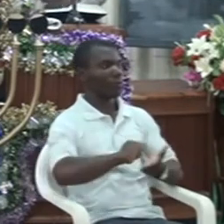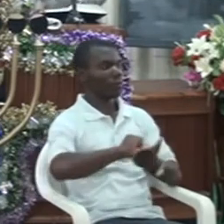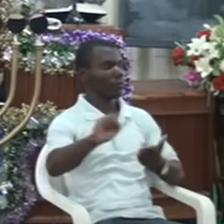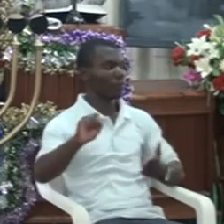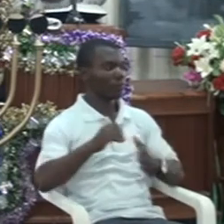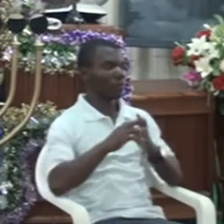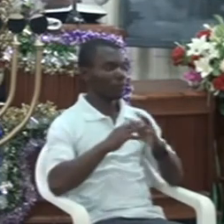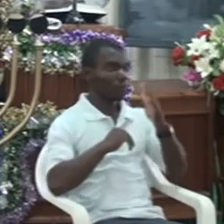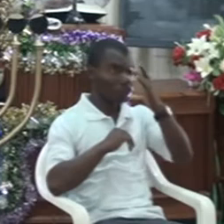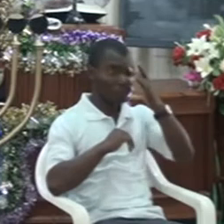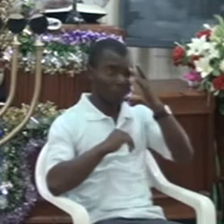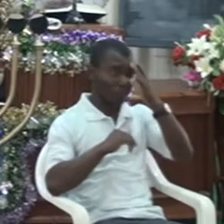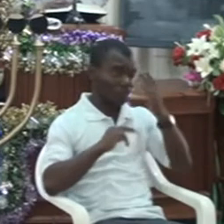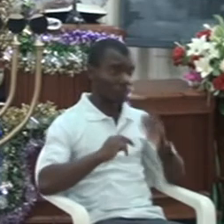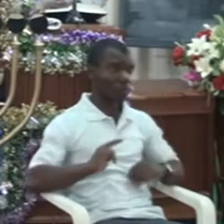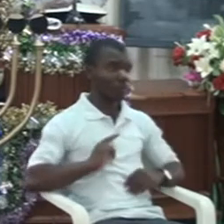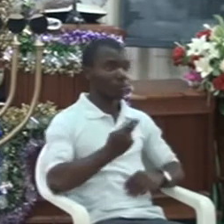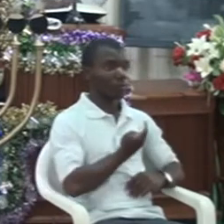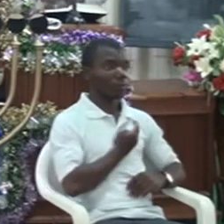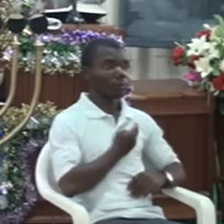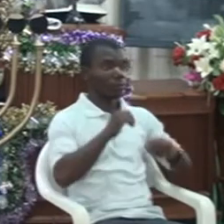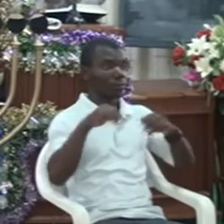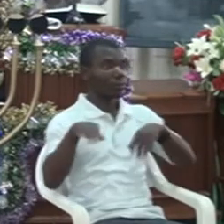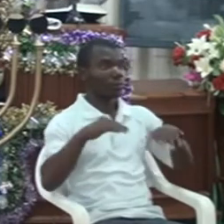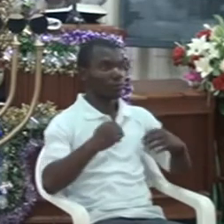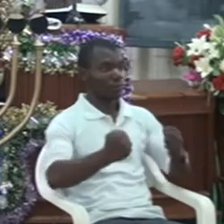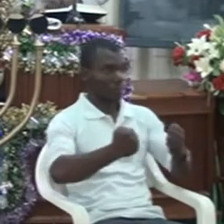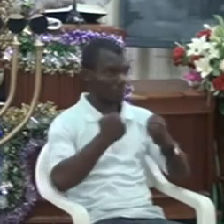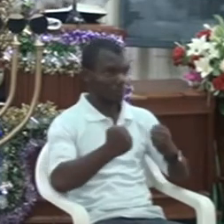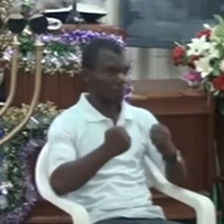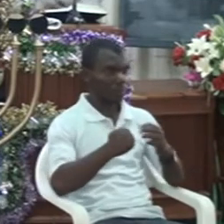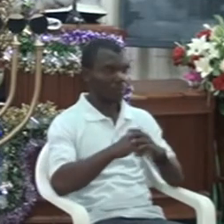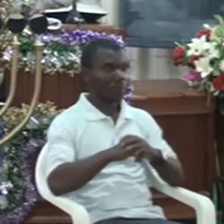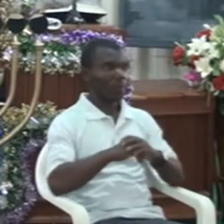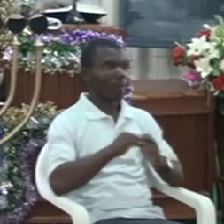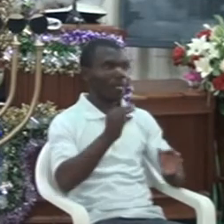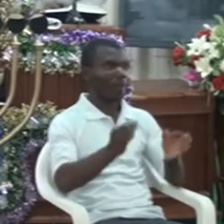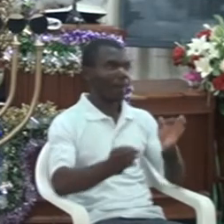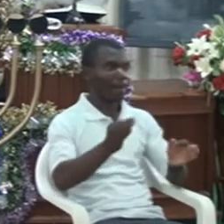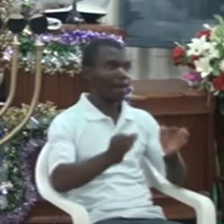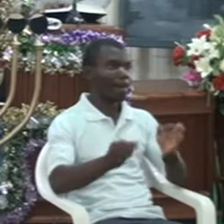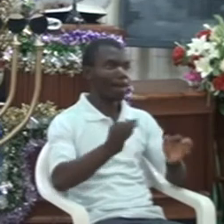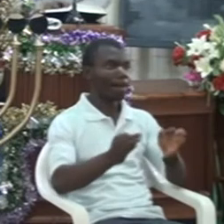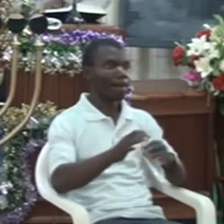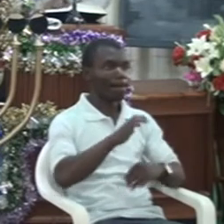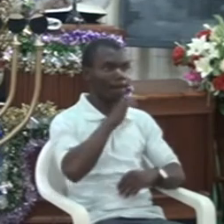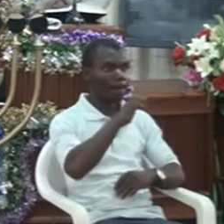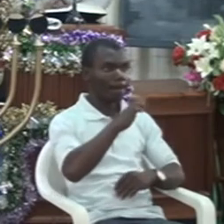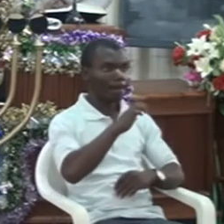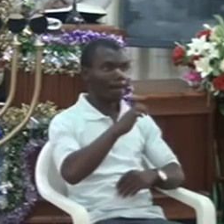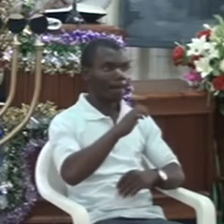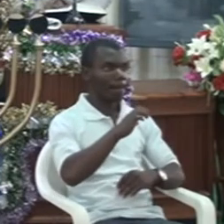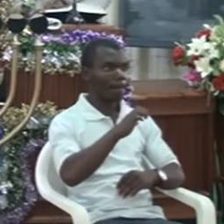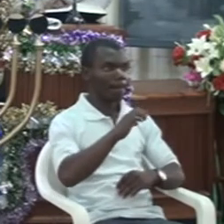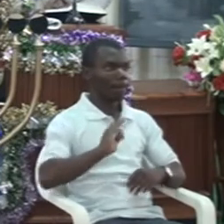menions une vie sainte. Tufanye effort. Et que nous fournissions un effort. La justification, elle nous est